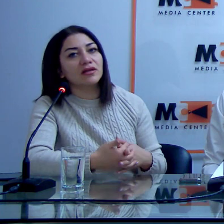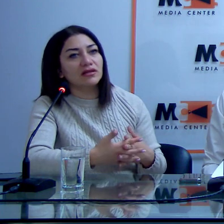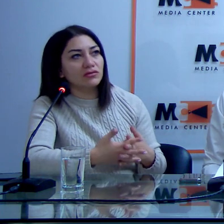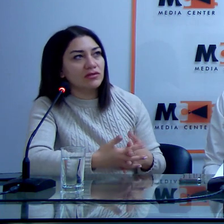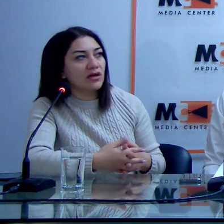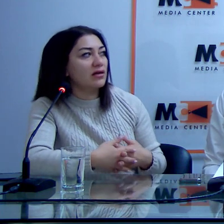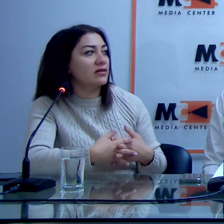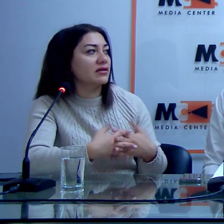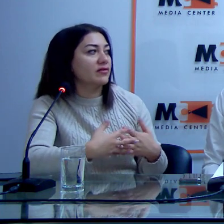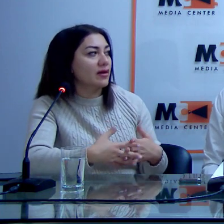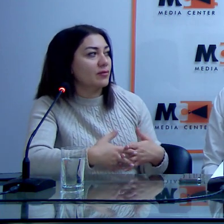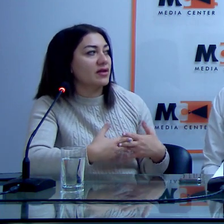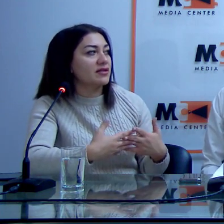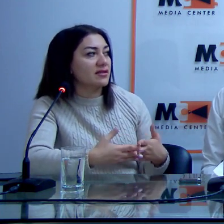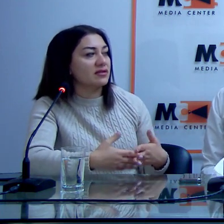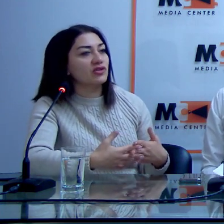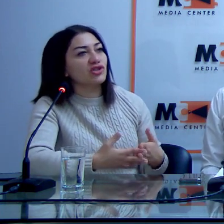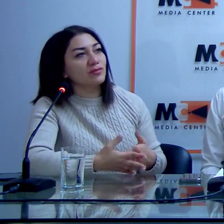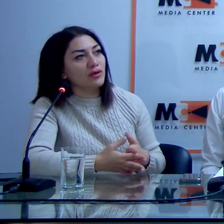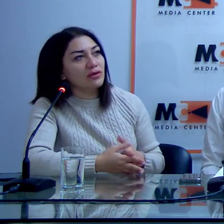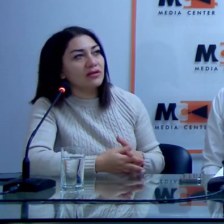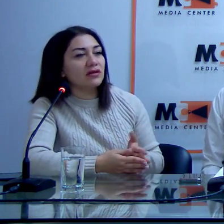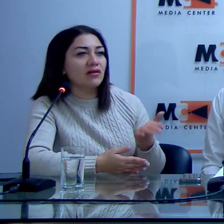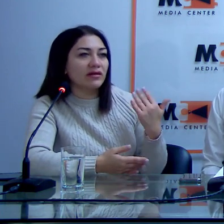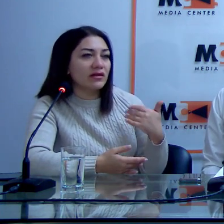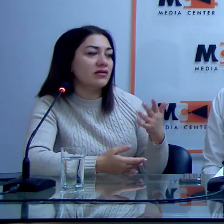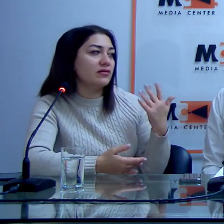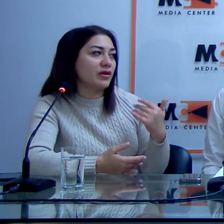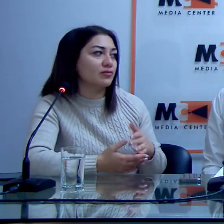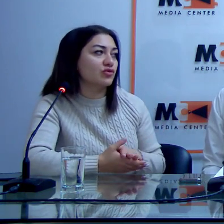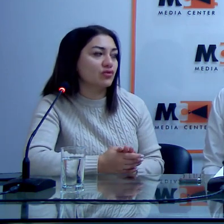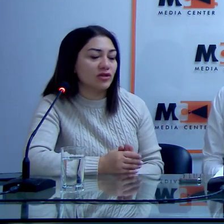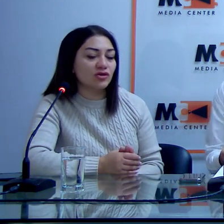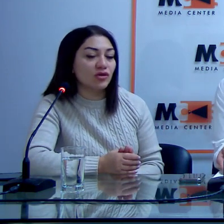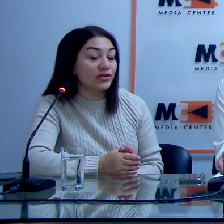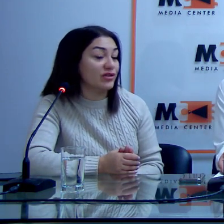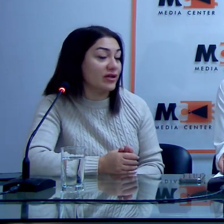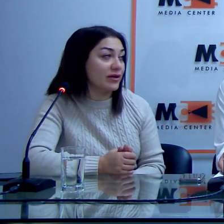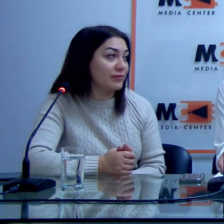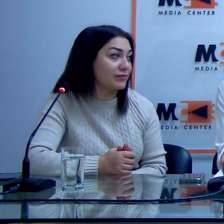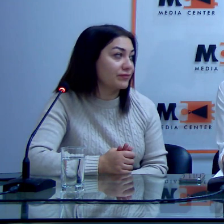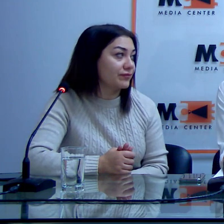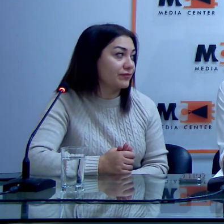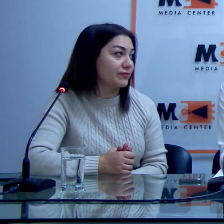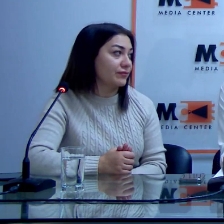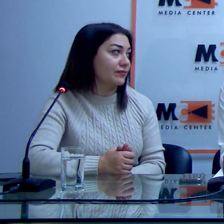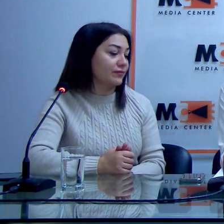կապված է գրագիտության հետ եւ մնացած չդիմելու է, դրանք տարիների պատմություն ունեցող խնդիրներ են։